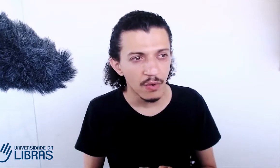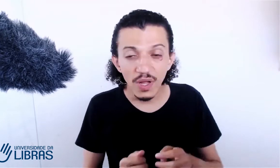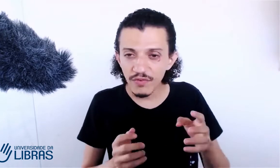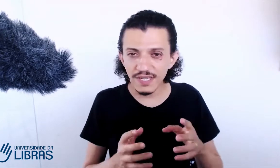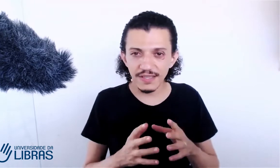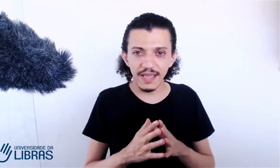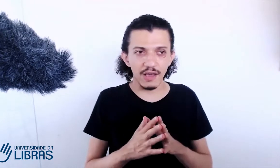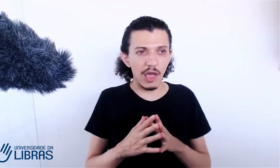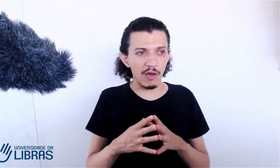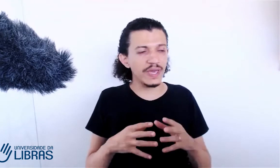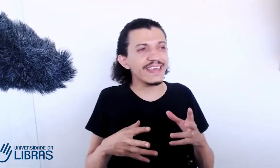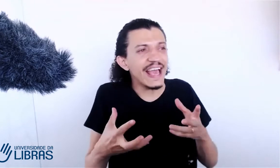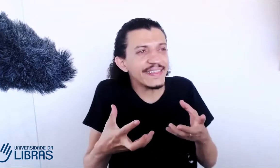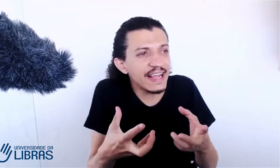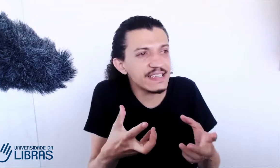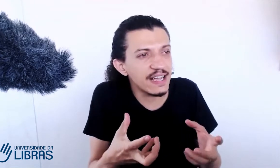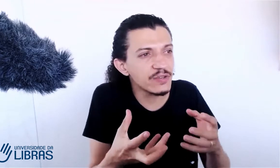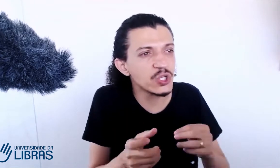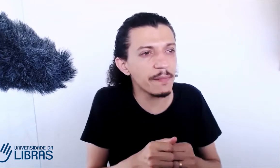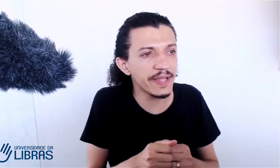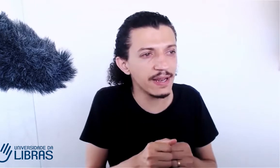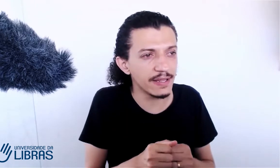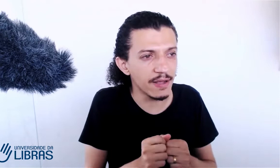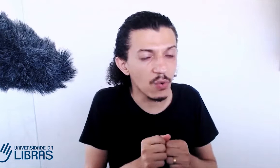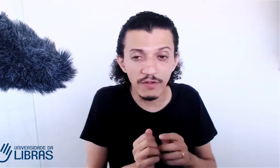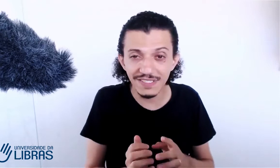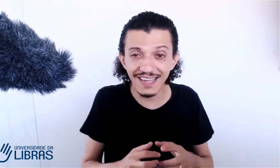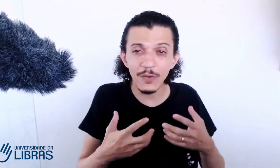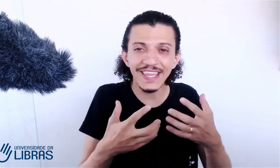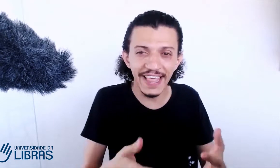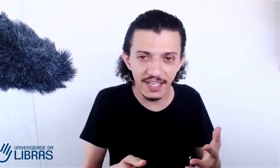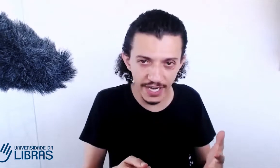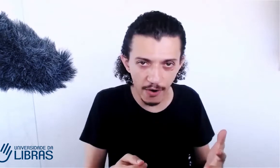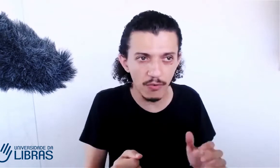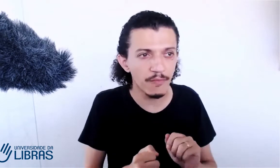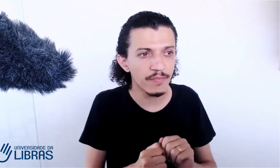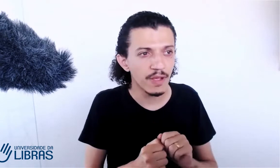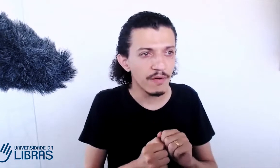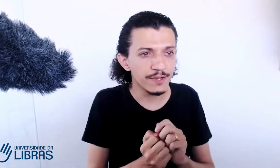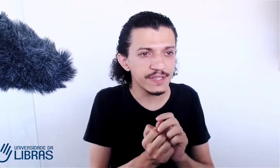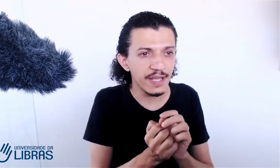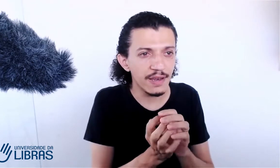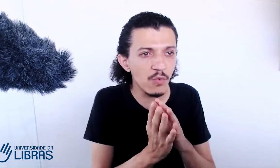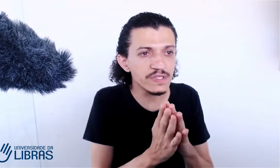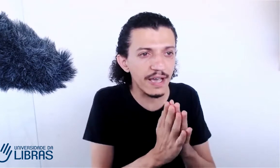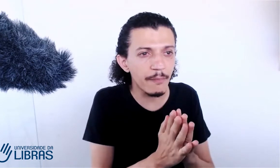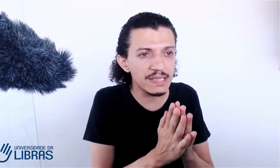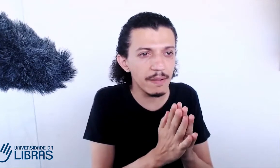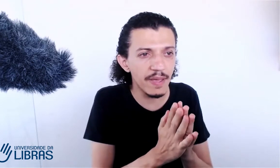Quando você tem... O que é ter a sensação de câmera lenta? Quando você não entende algo, você não consegue perceber